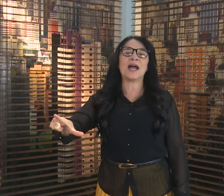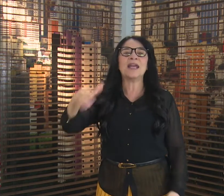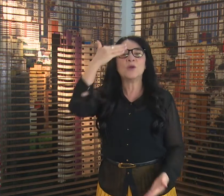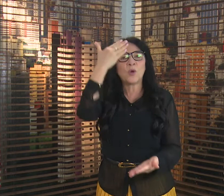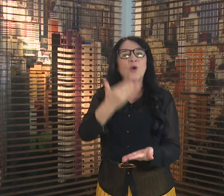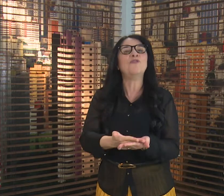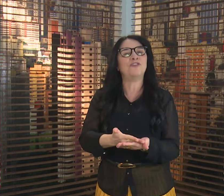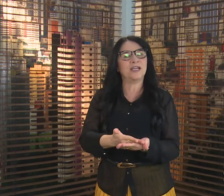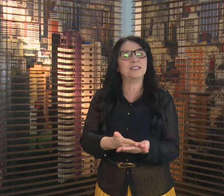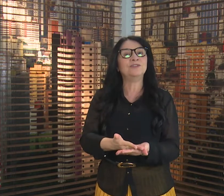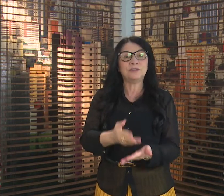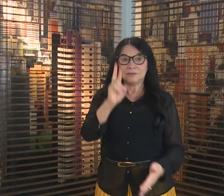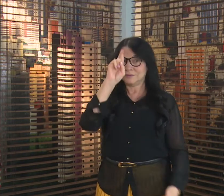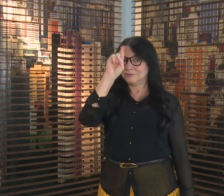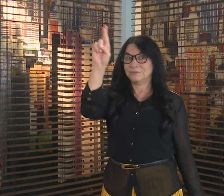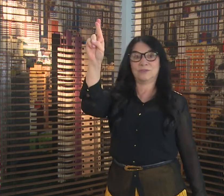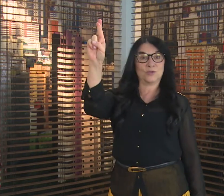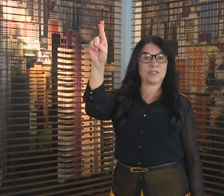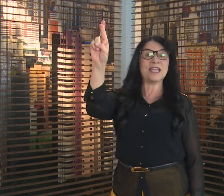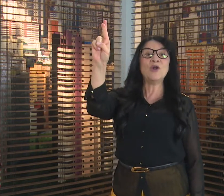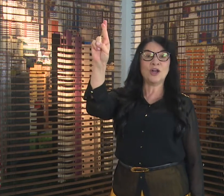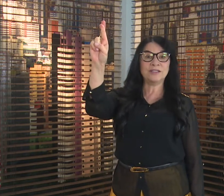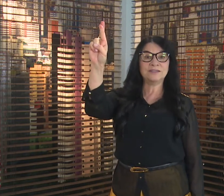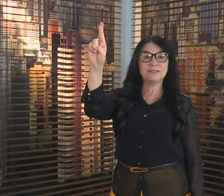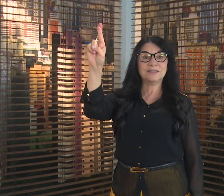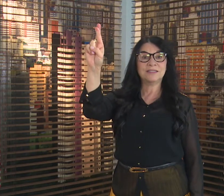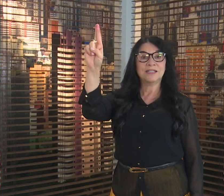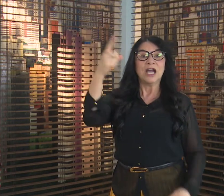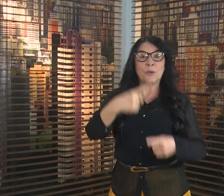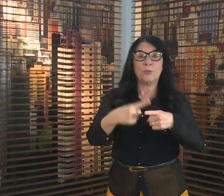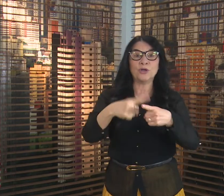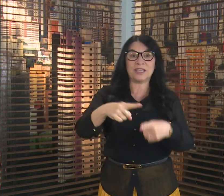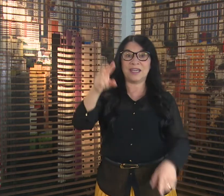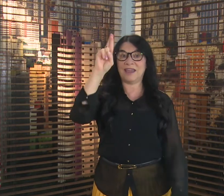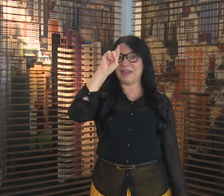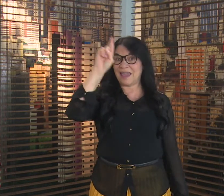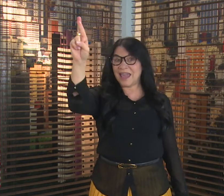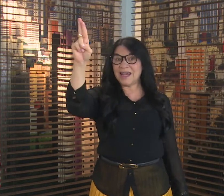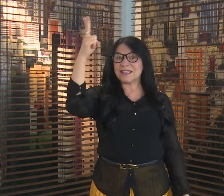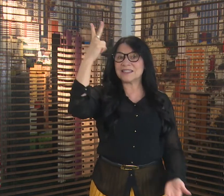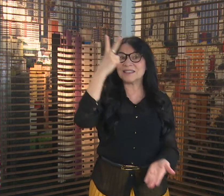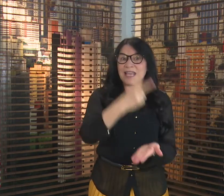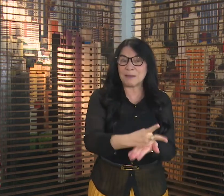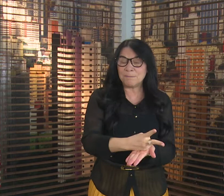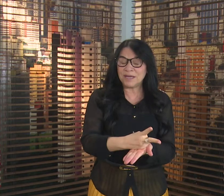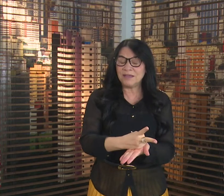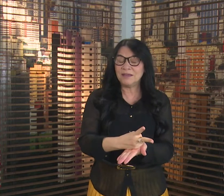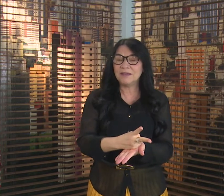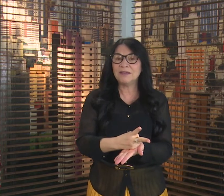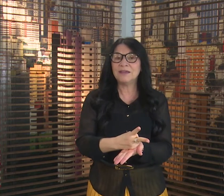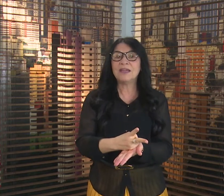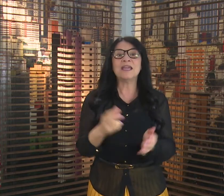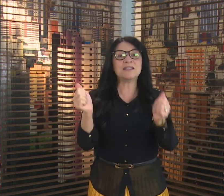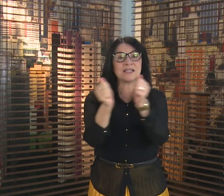continuar confiando no Senhor, porque Ele sempre